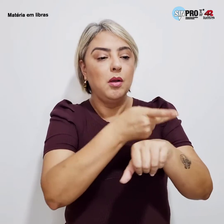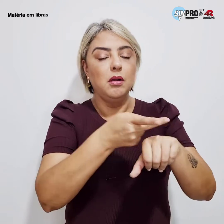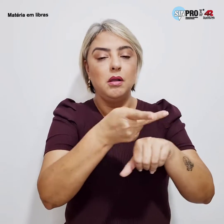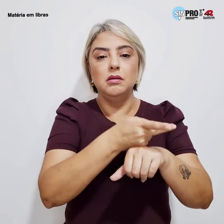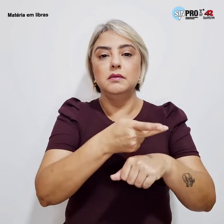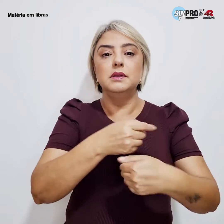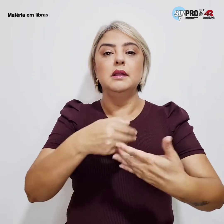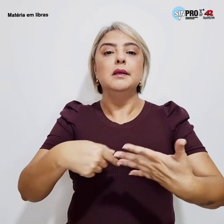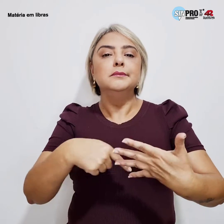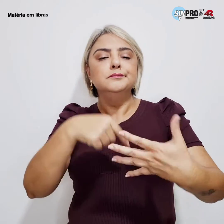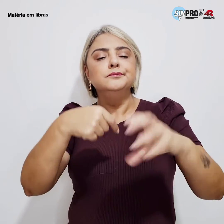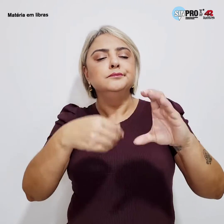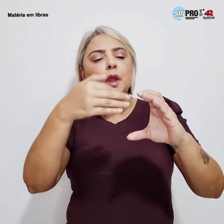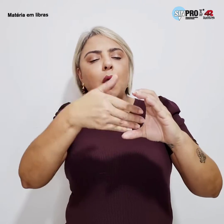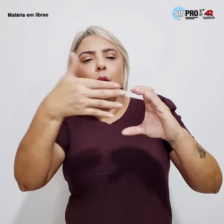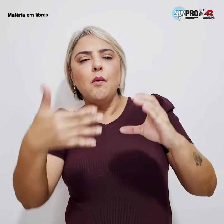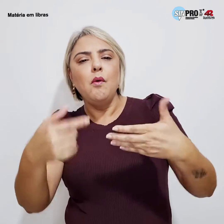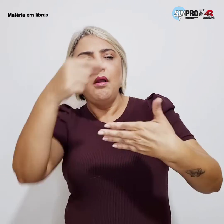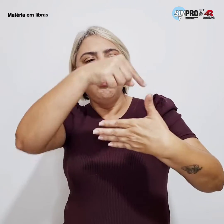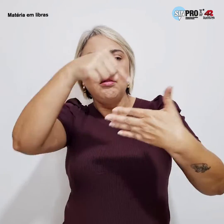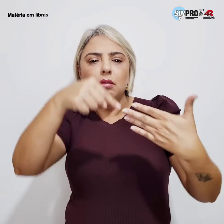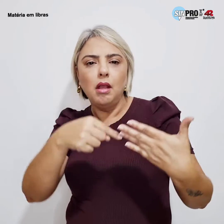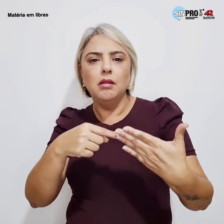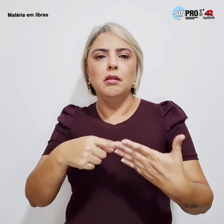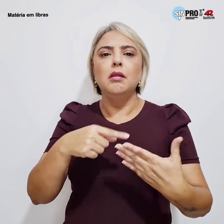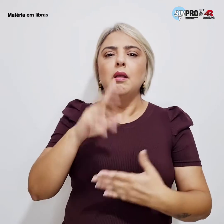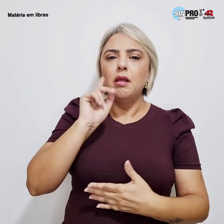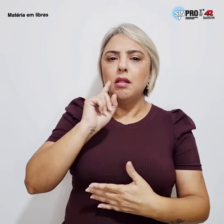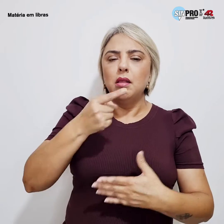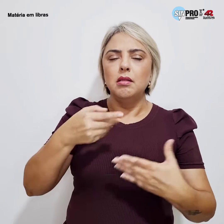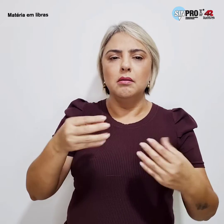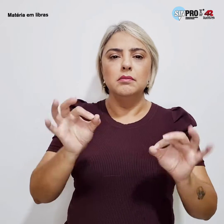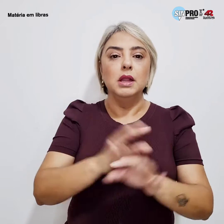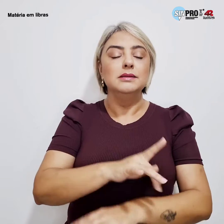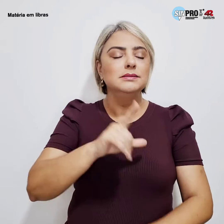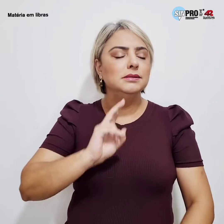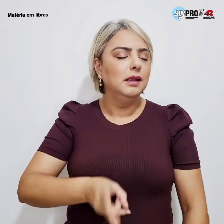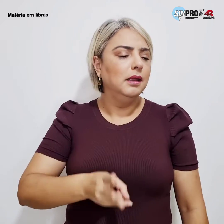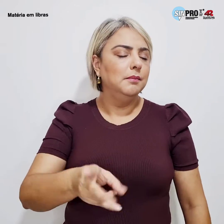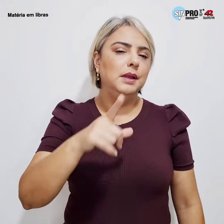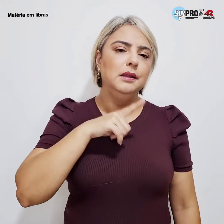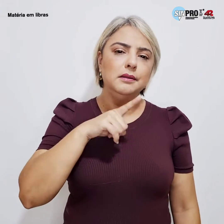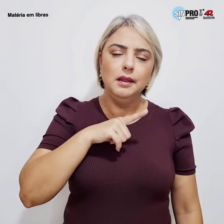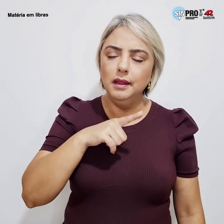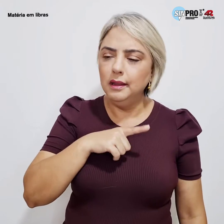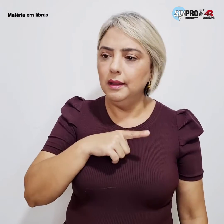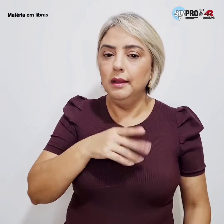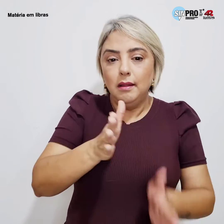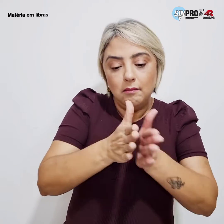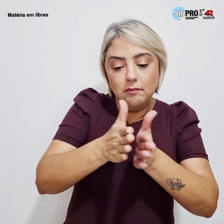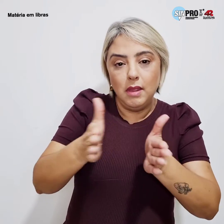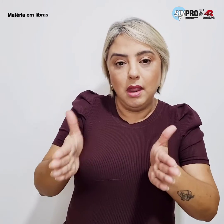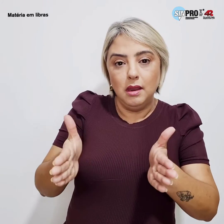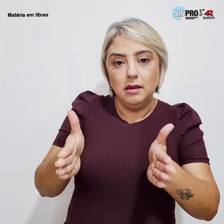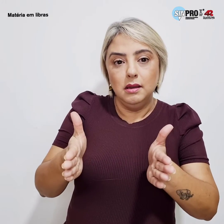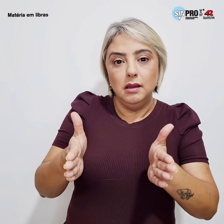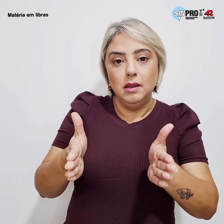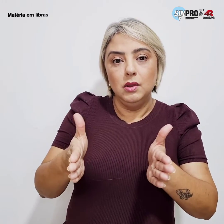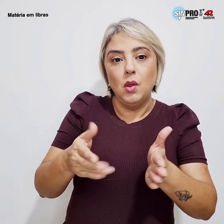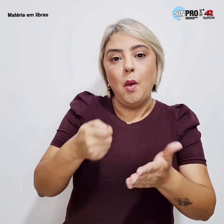critério decisivo para o fechamento. Sempre houve e haverá períodos de baixa adesão e